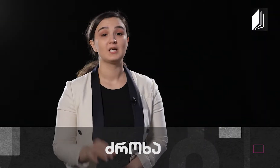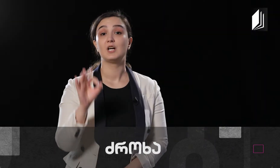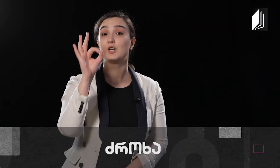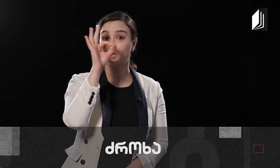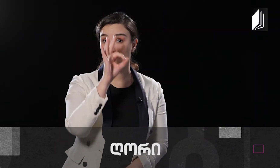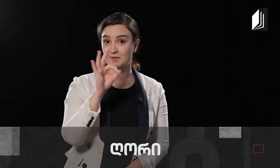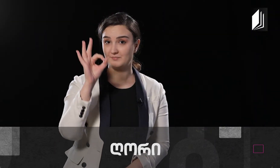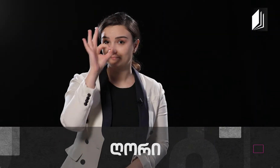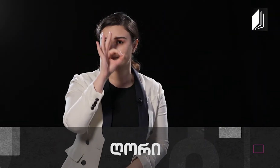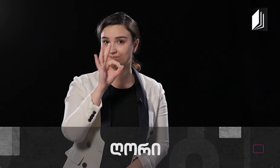ხორი